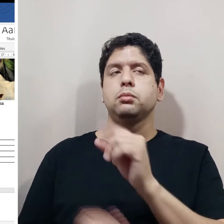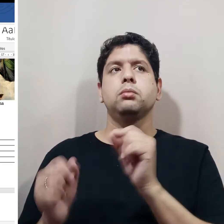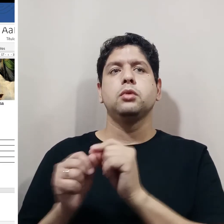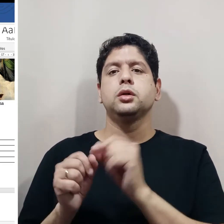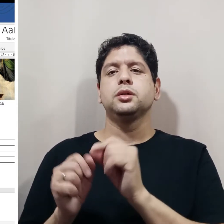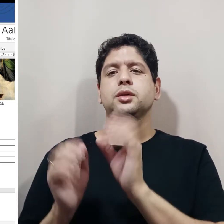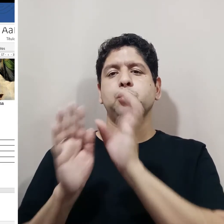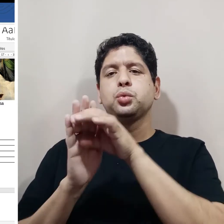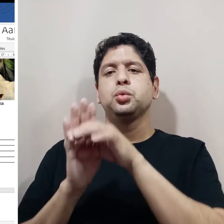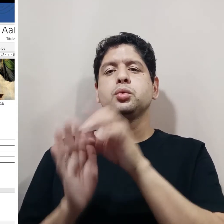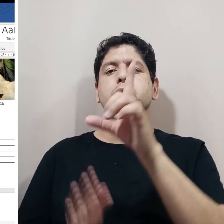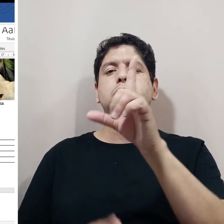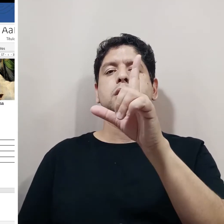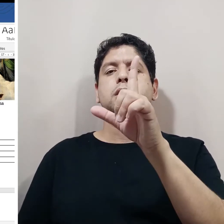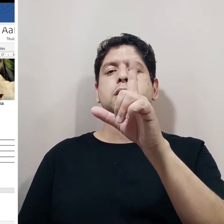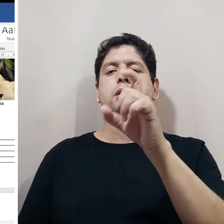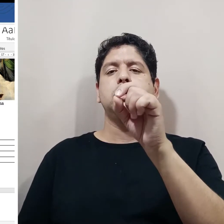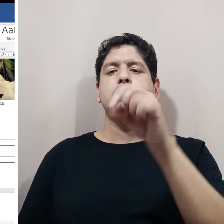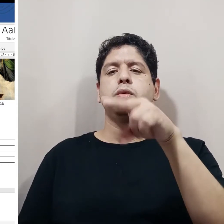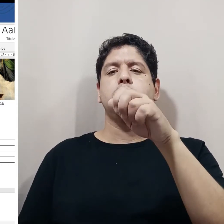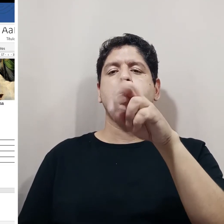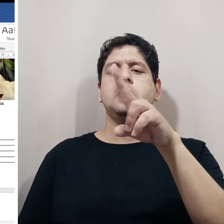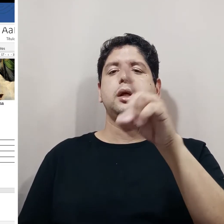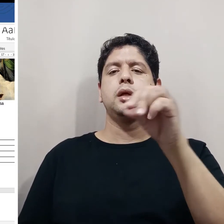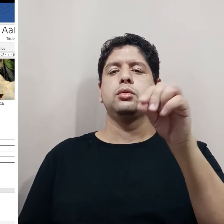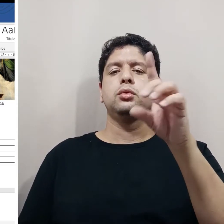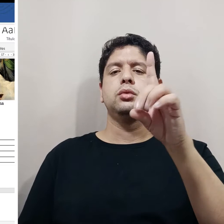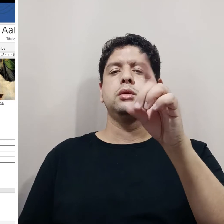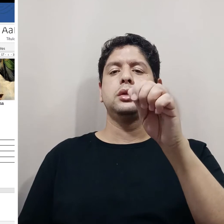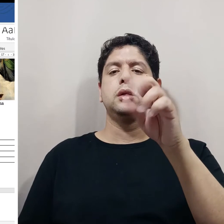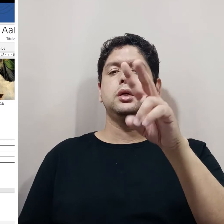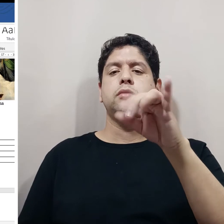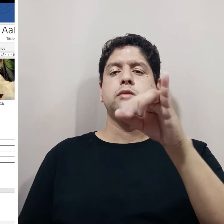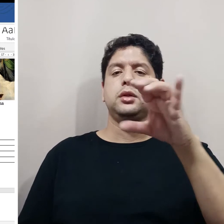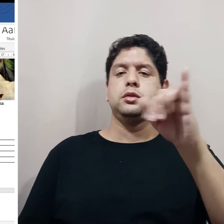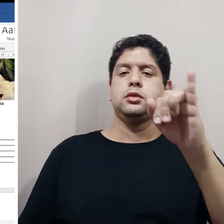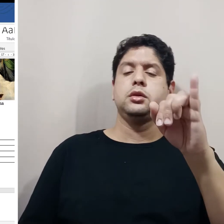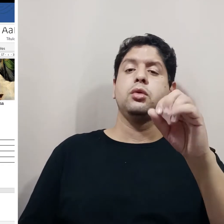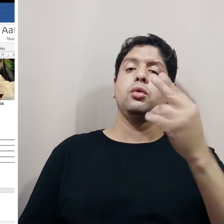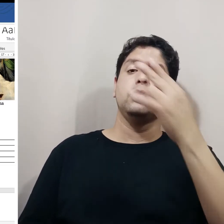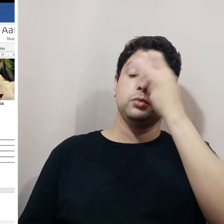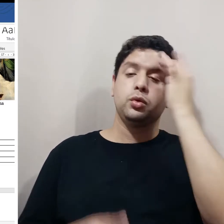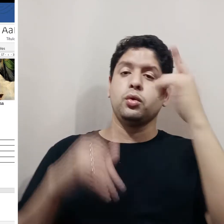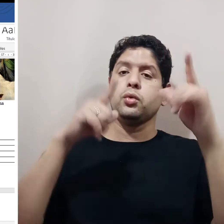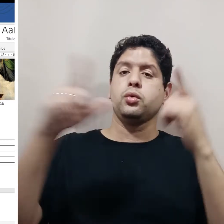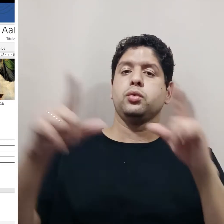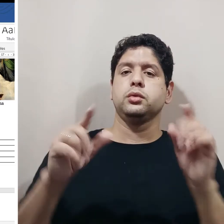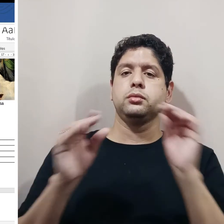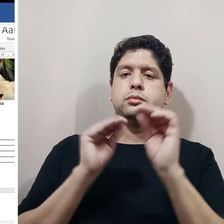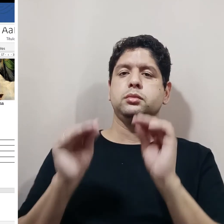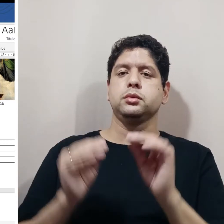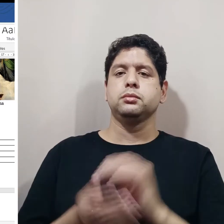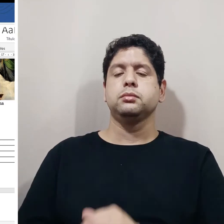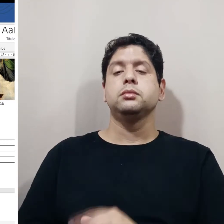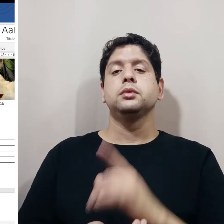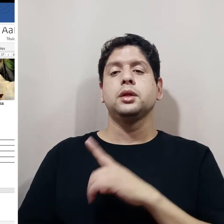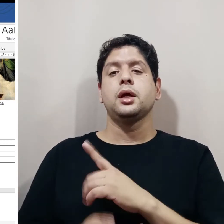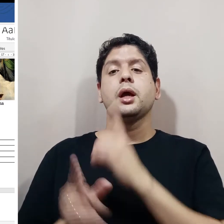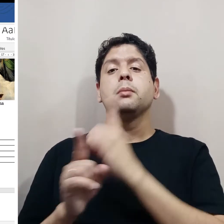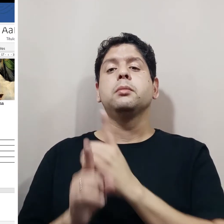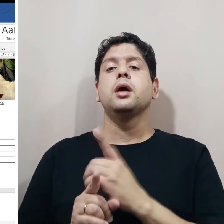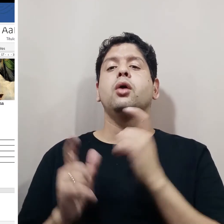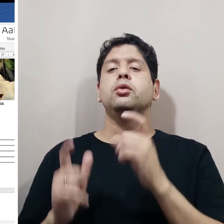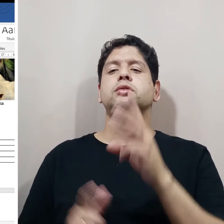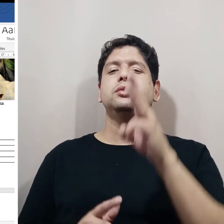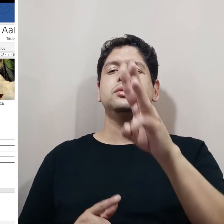preciso fazer uma pesquisa. Você vai lá na internet, né? Aí você coloca lá no Google Leonardo da